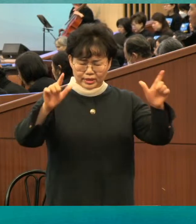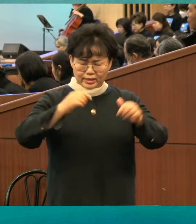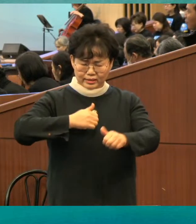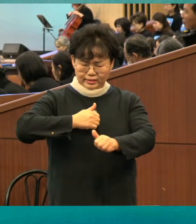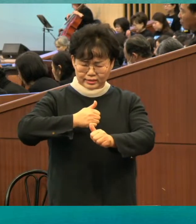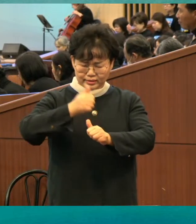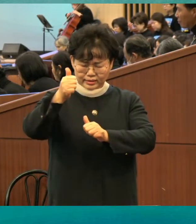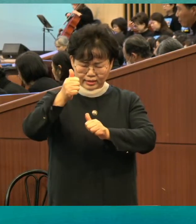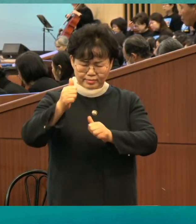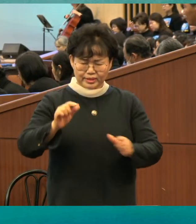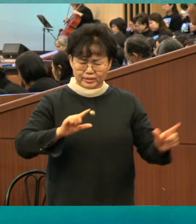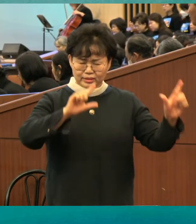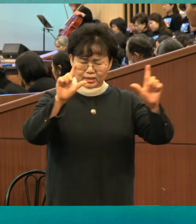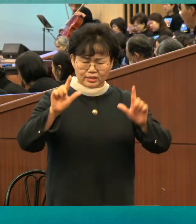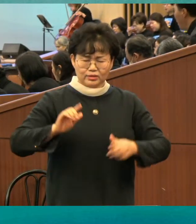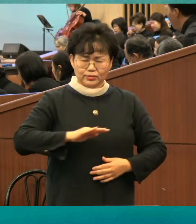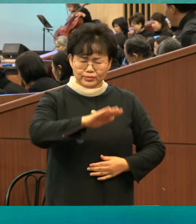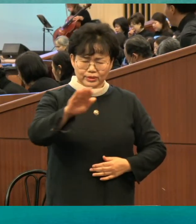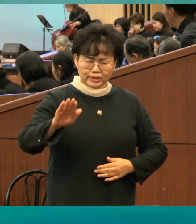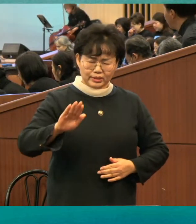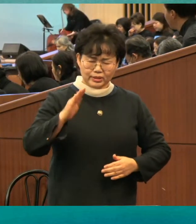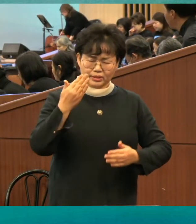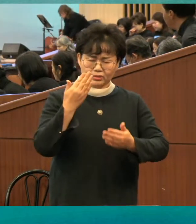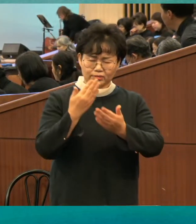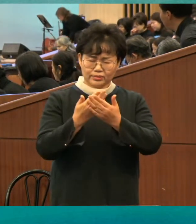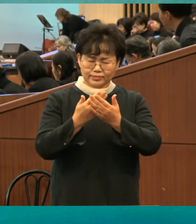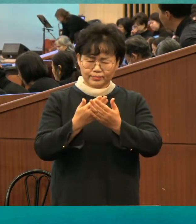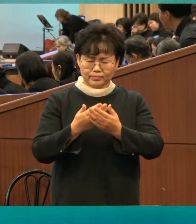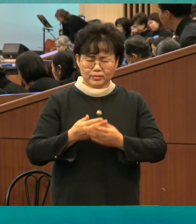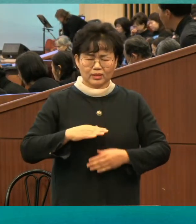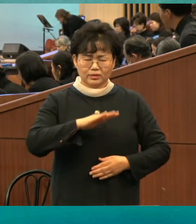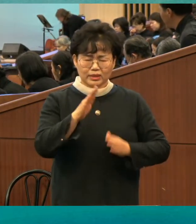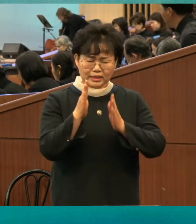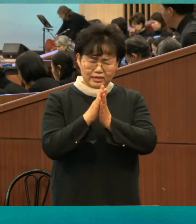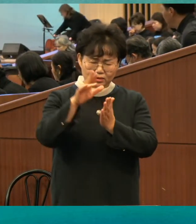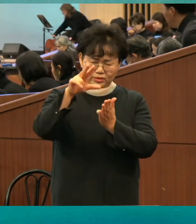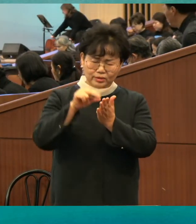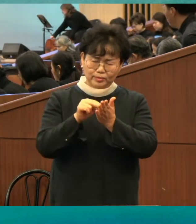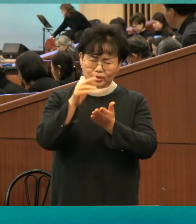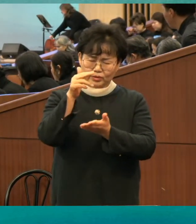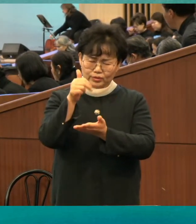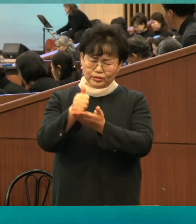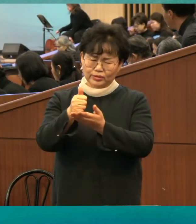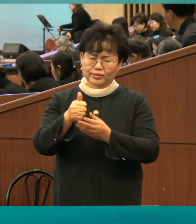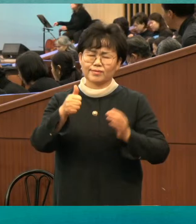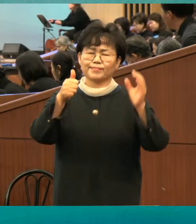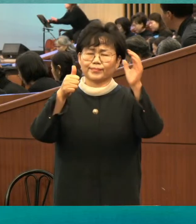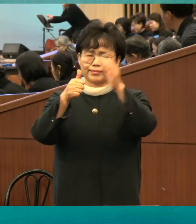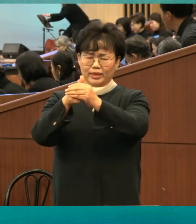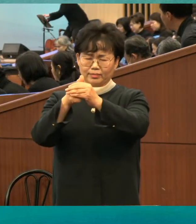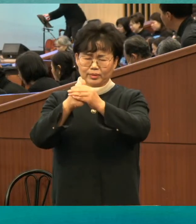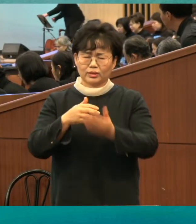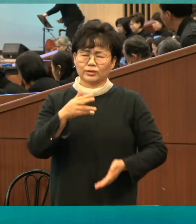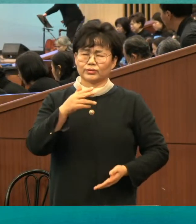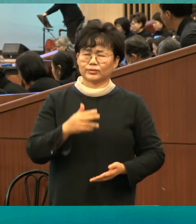사는 저희들 되게 하여 주시옵소서. 우리의 기도의 제목을 주님 앞에 다 올려놓습니다.